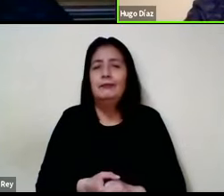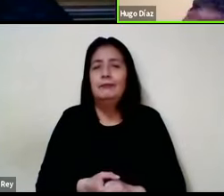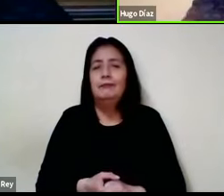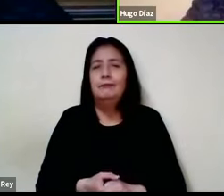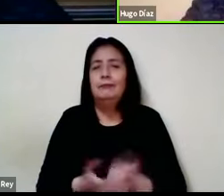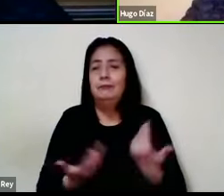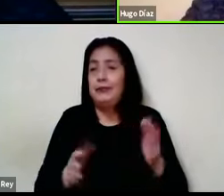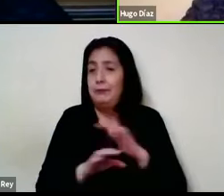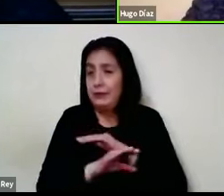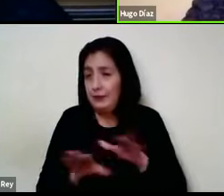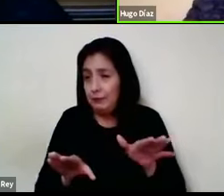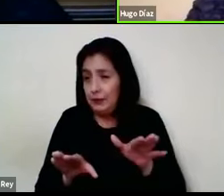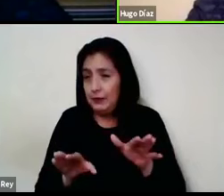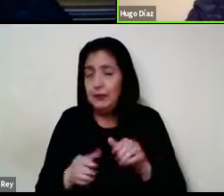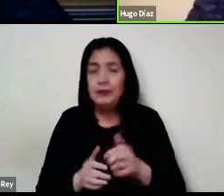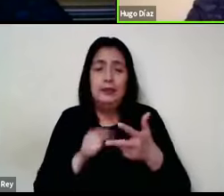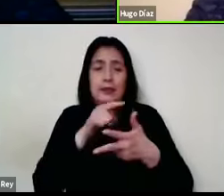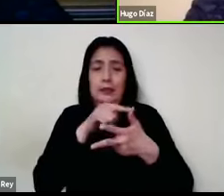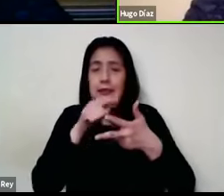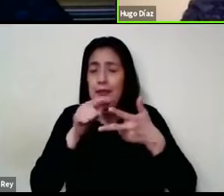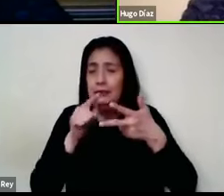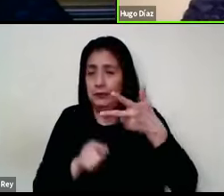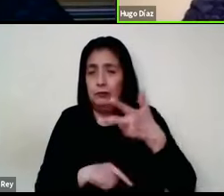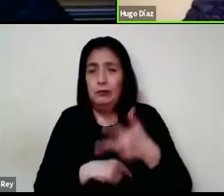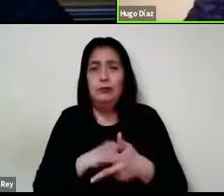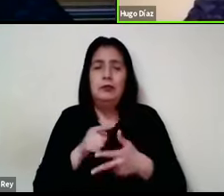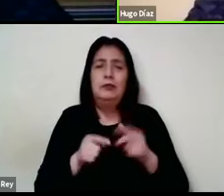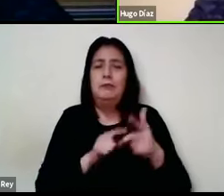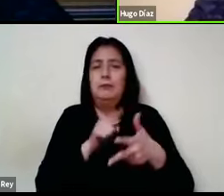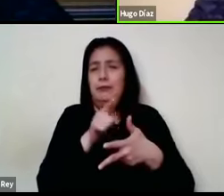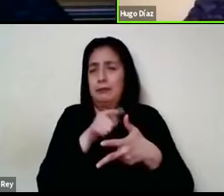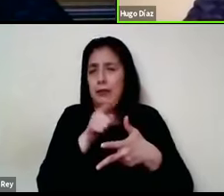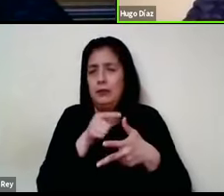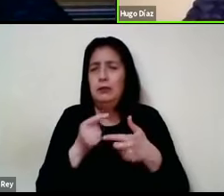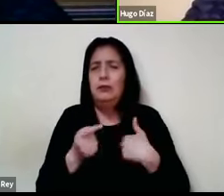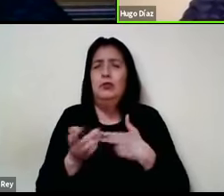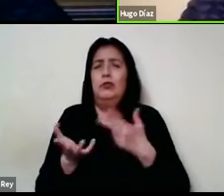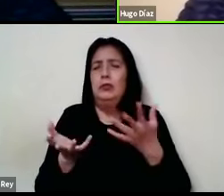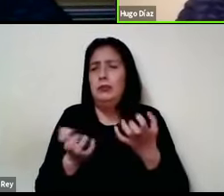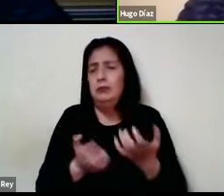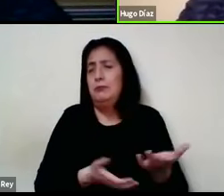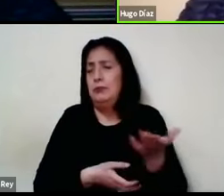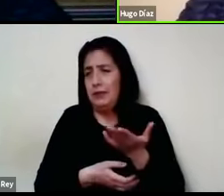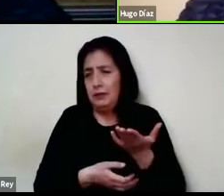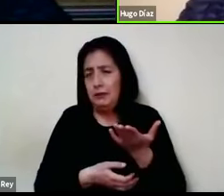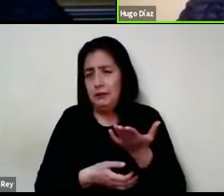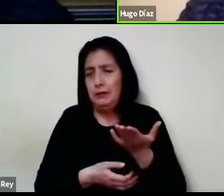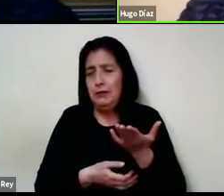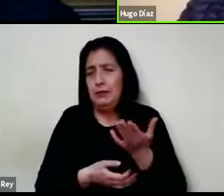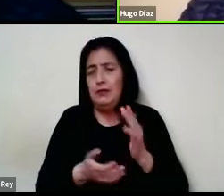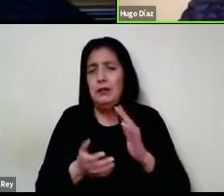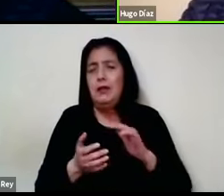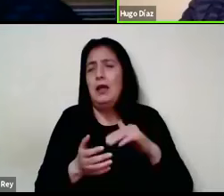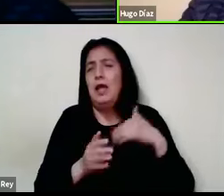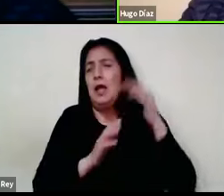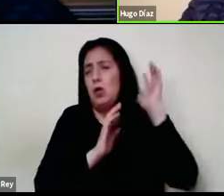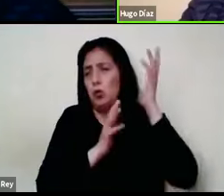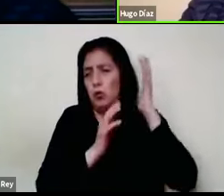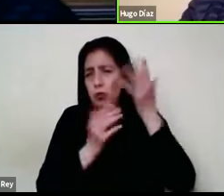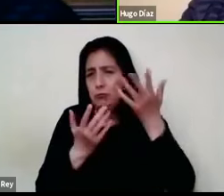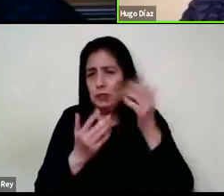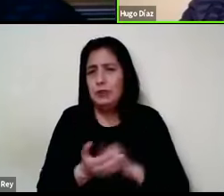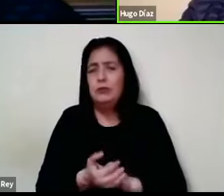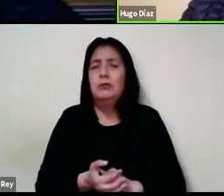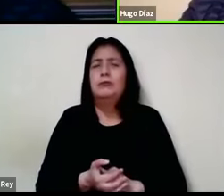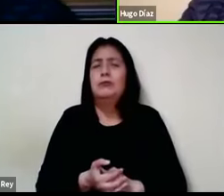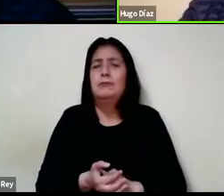Para terminar, tres cositas. En primer lugar, queríamos invitarlos a un conversatorio